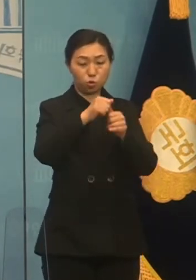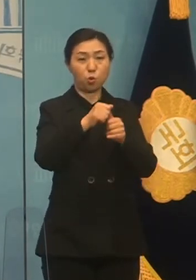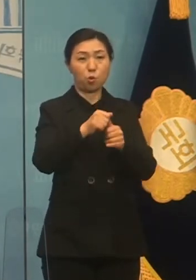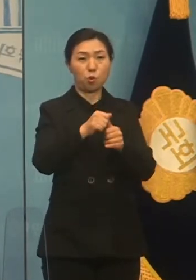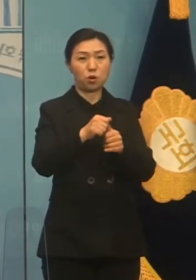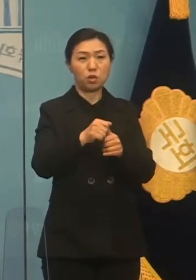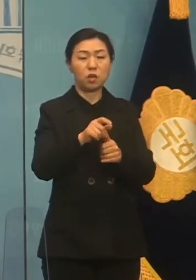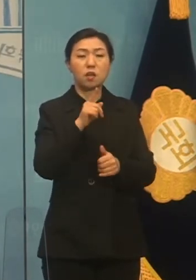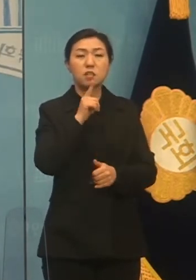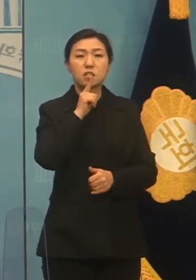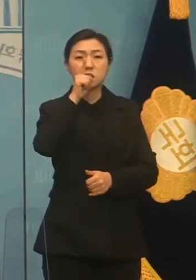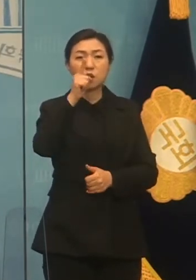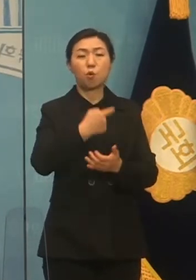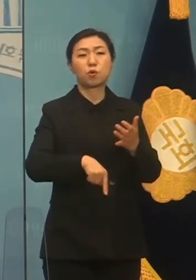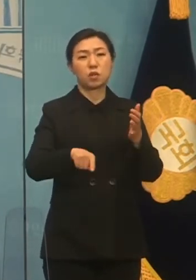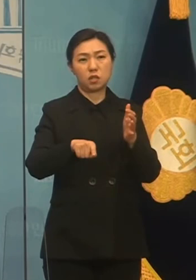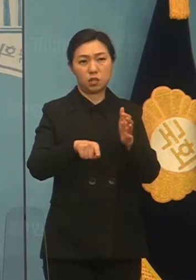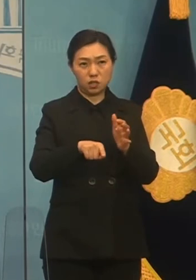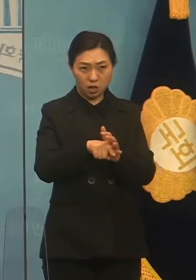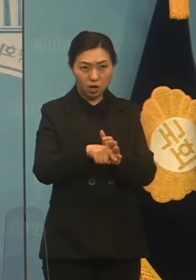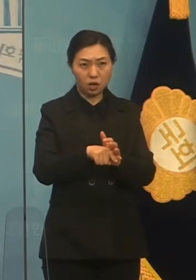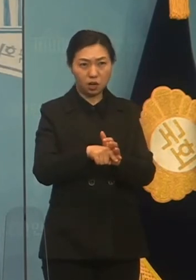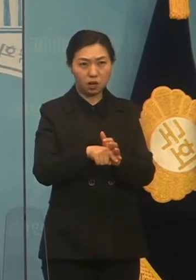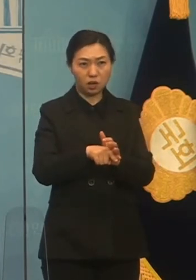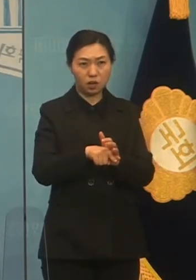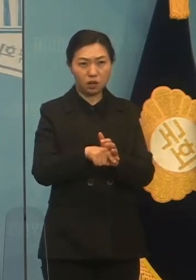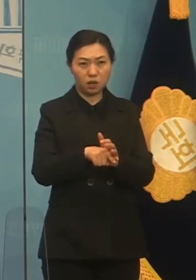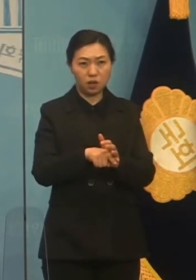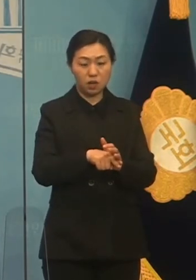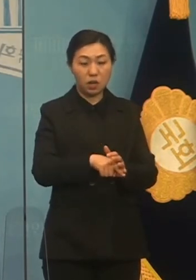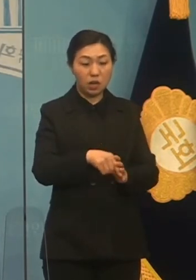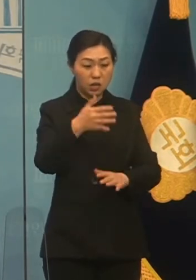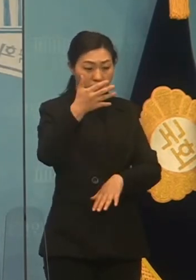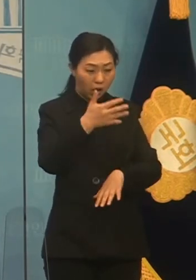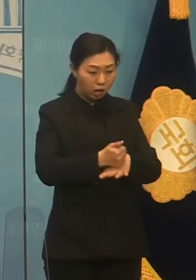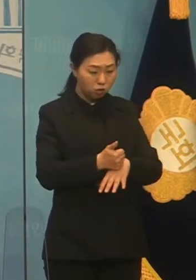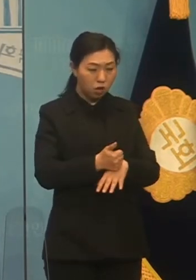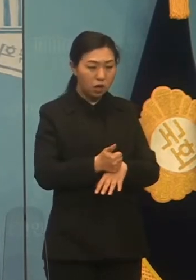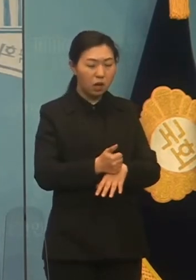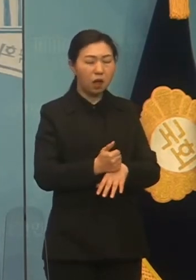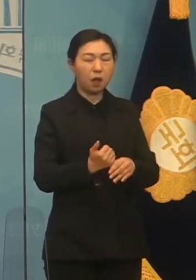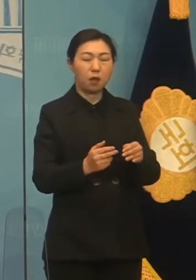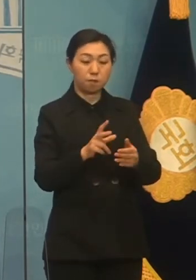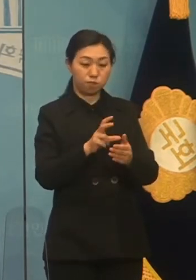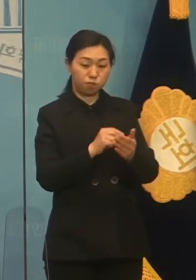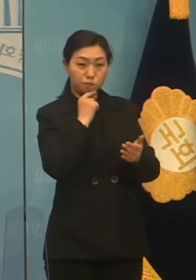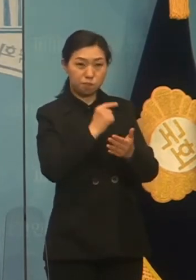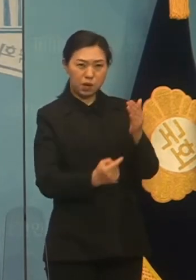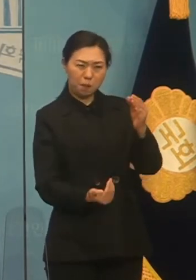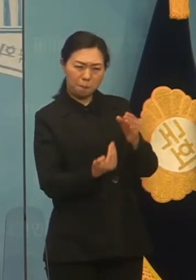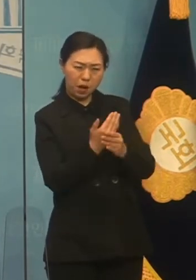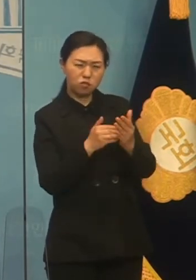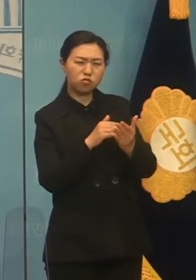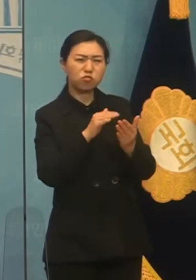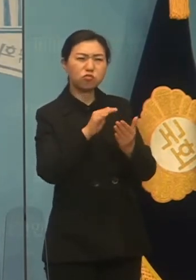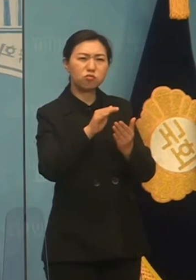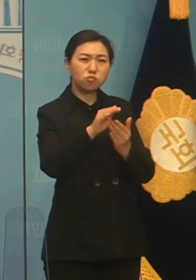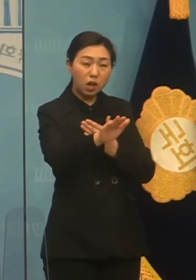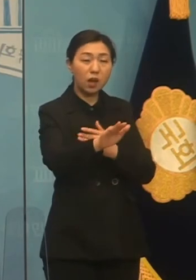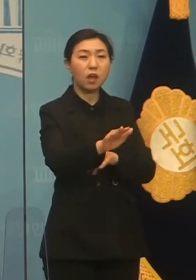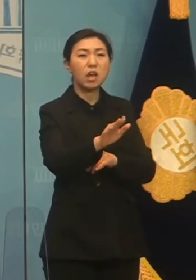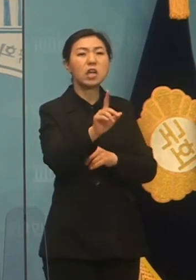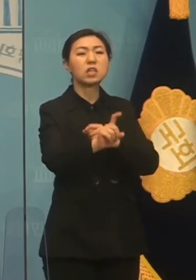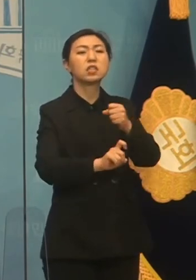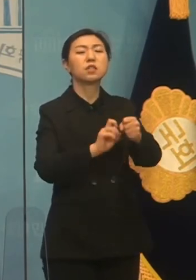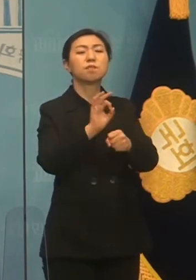구조 대상 범죄 피해를 증명할 수 있는 증거가 발견된 경우에는 사건 발생 이후 10년이